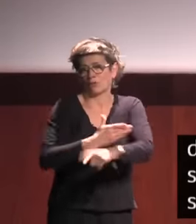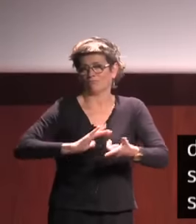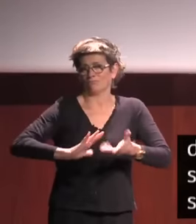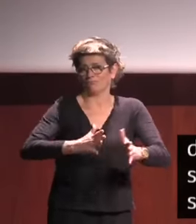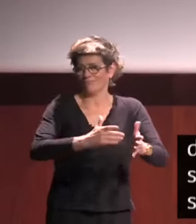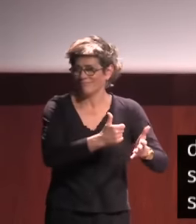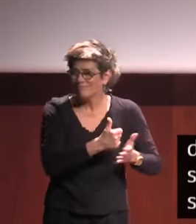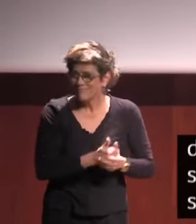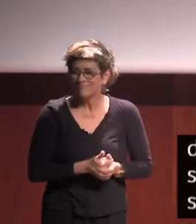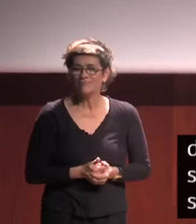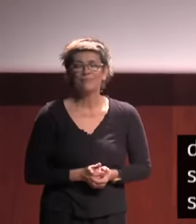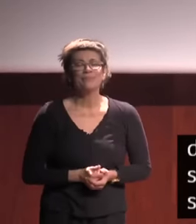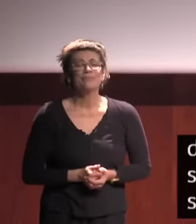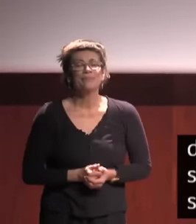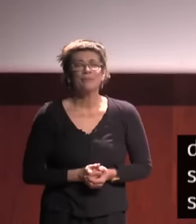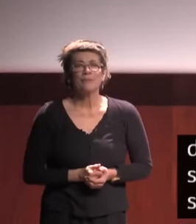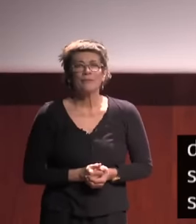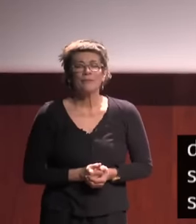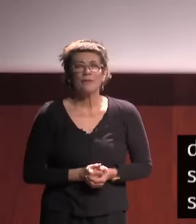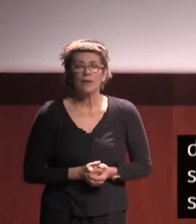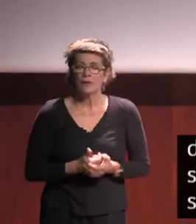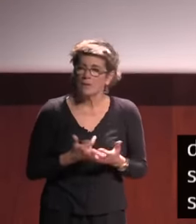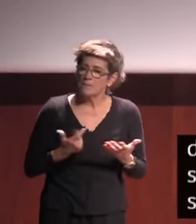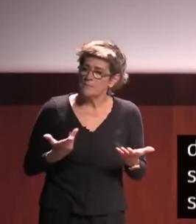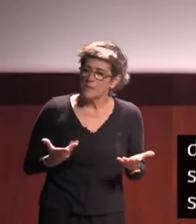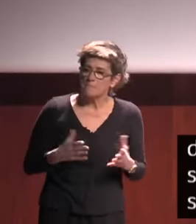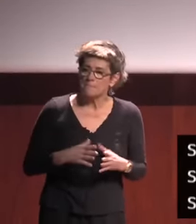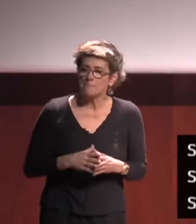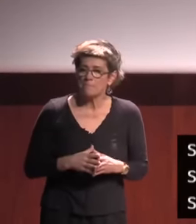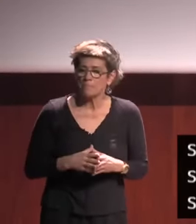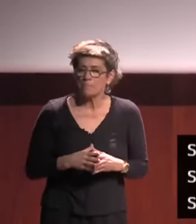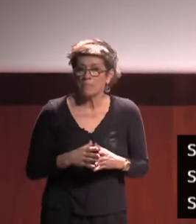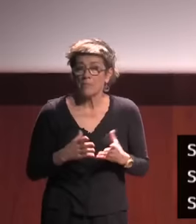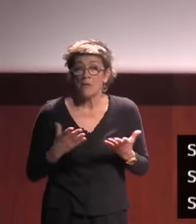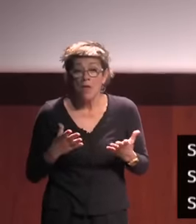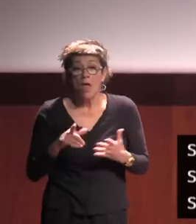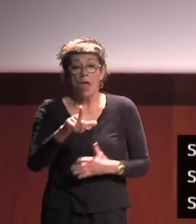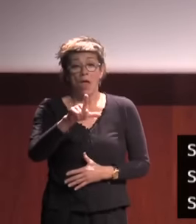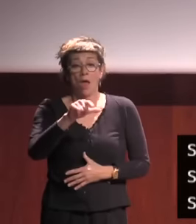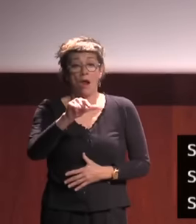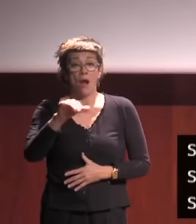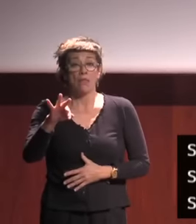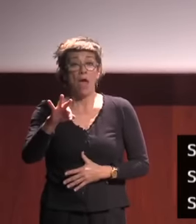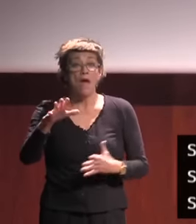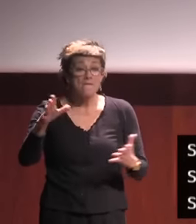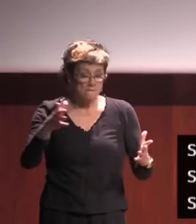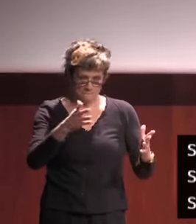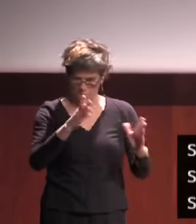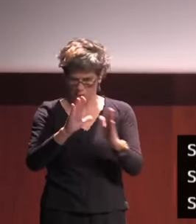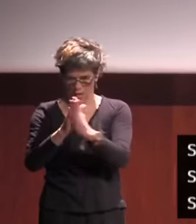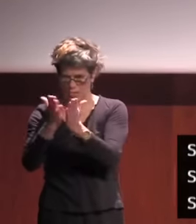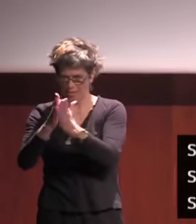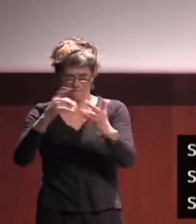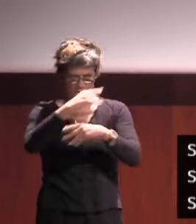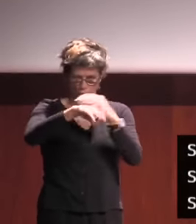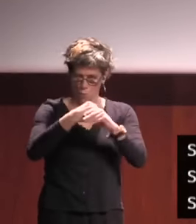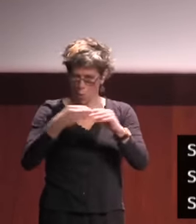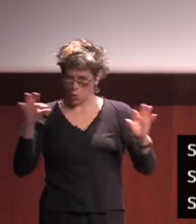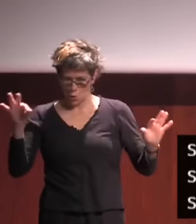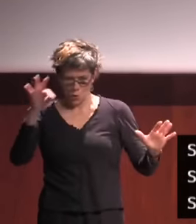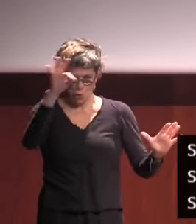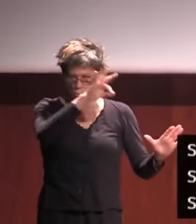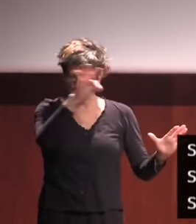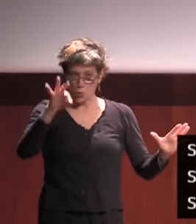LSF. Il n'est pas pour autant évident de situer la LSF dans l'univers du livre. Si